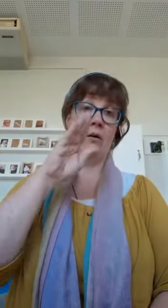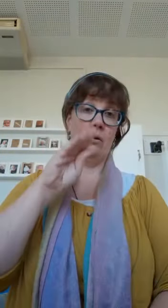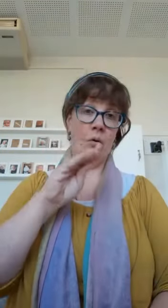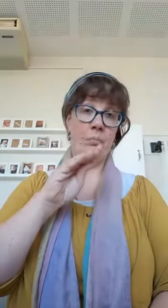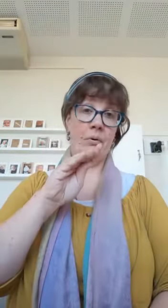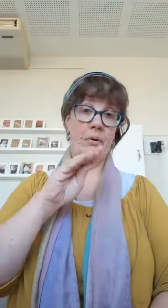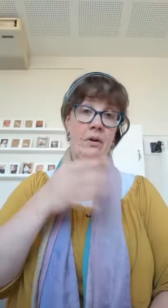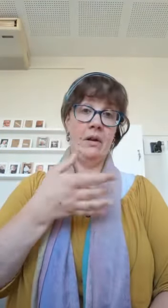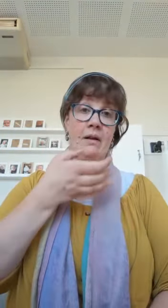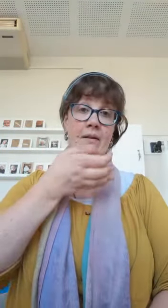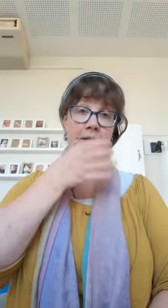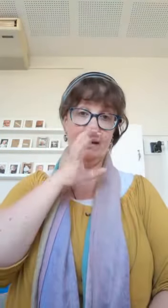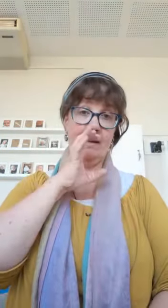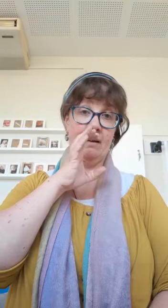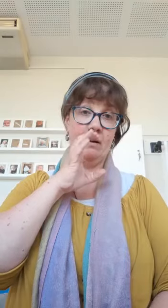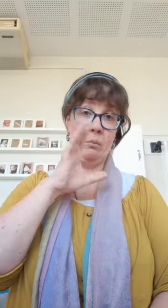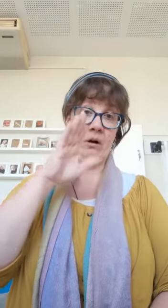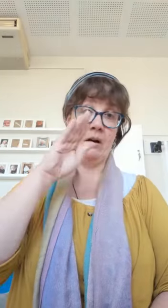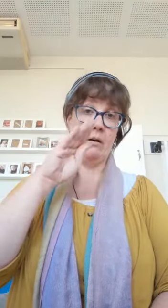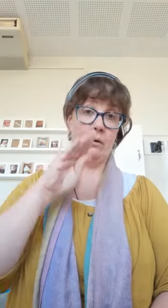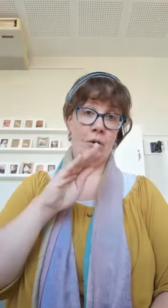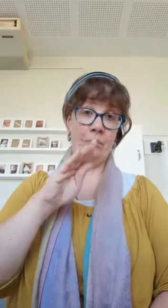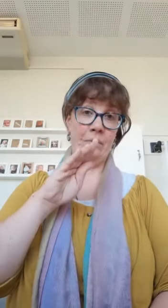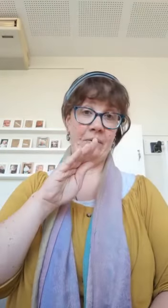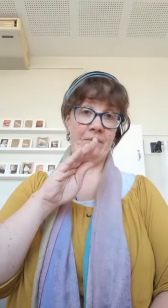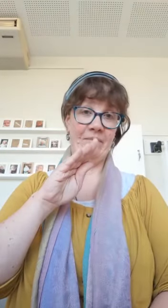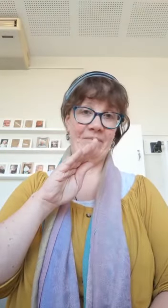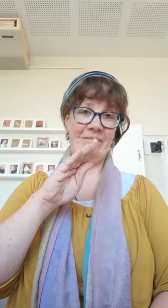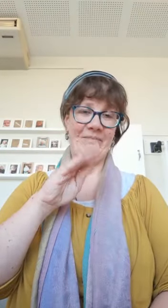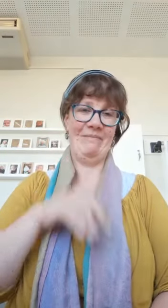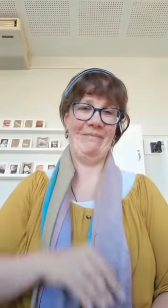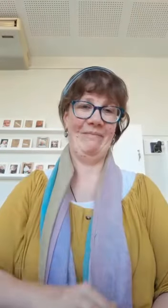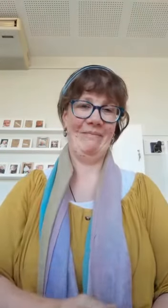op. Drink maar op.